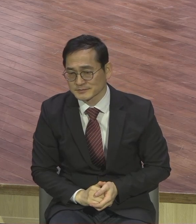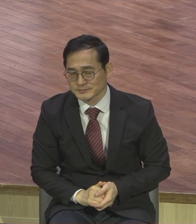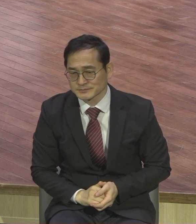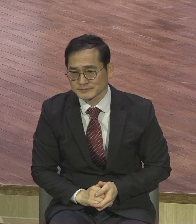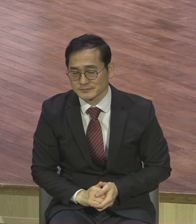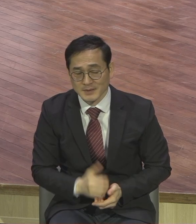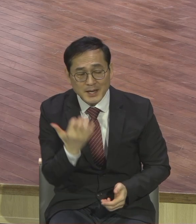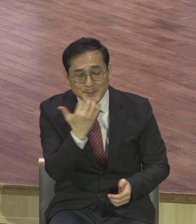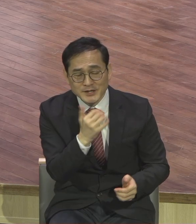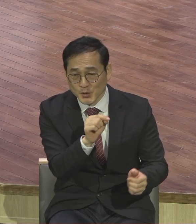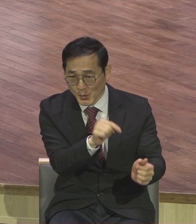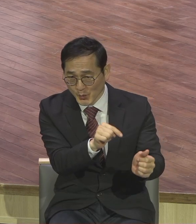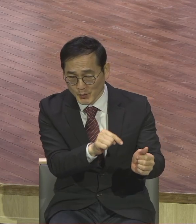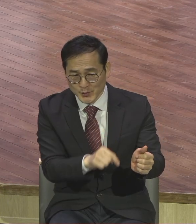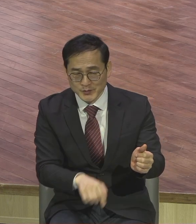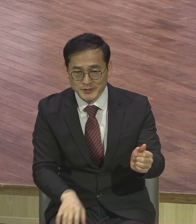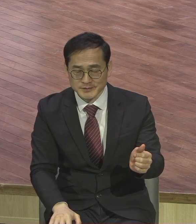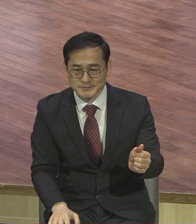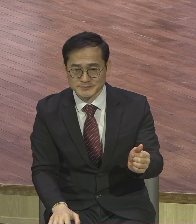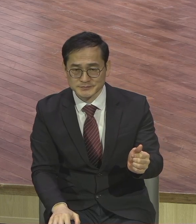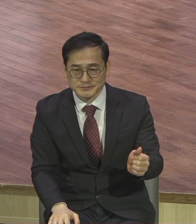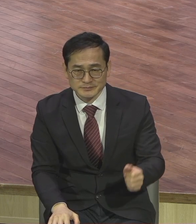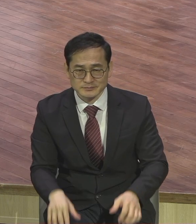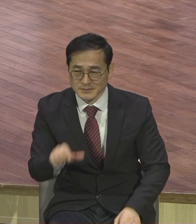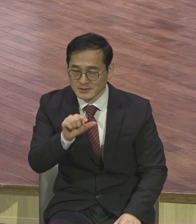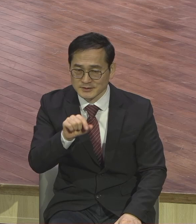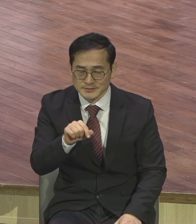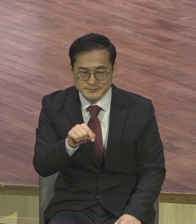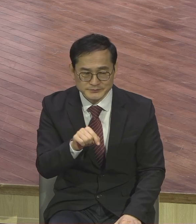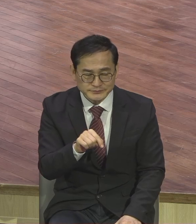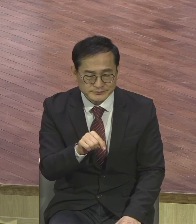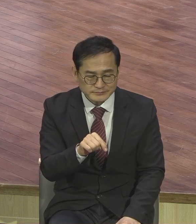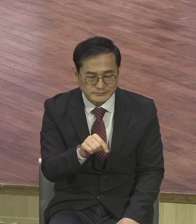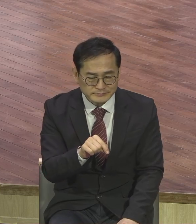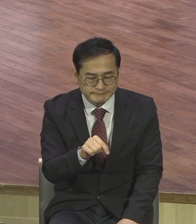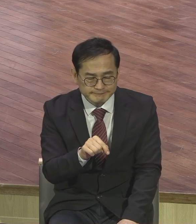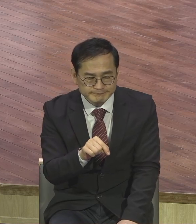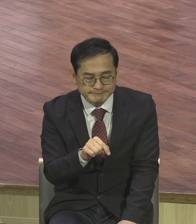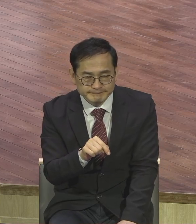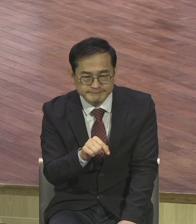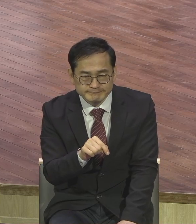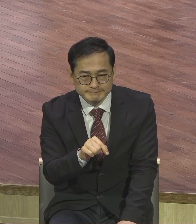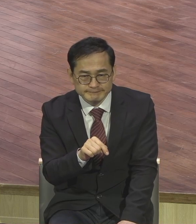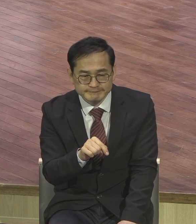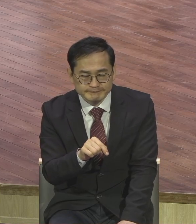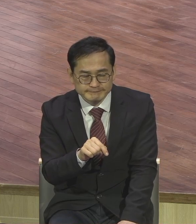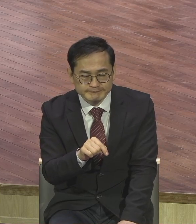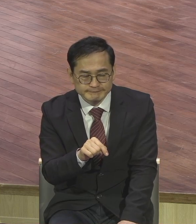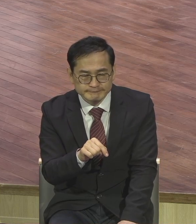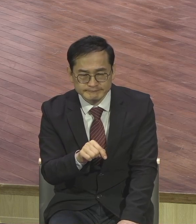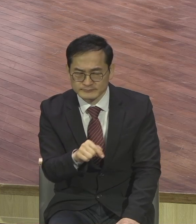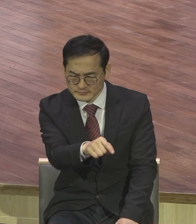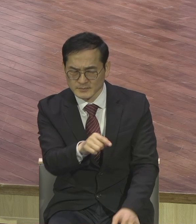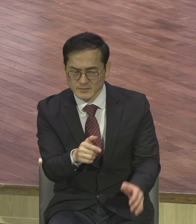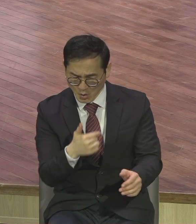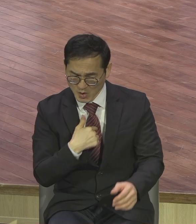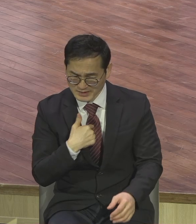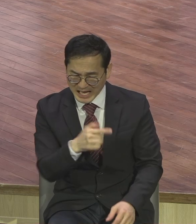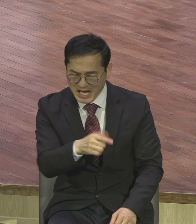베드로를 이 베드로에게 십자가 지기 전에 그렇게 자기를 부인할